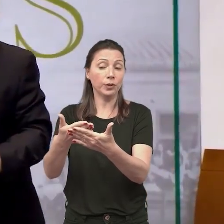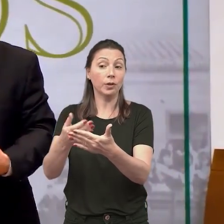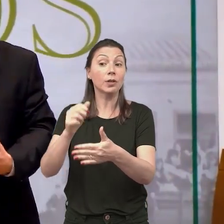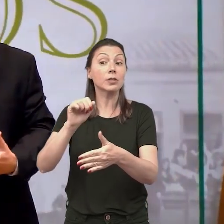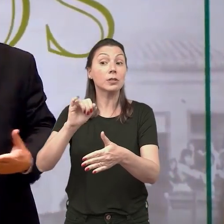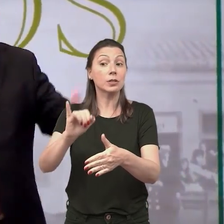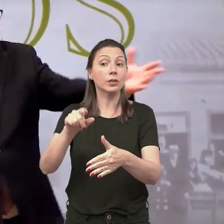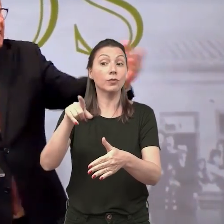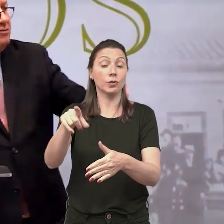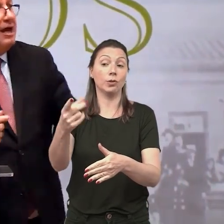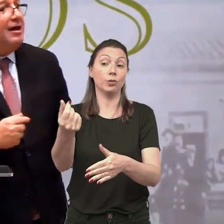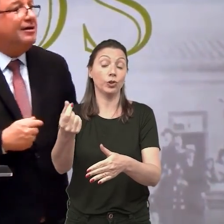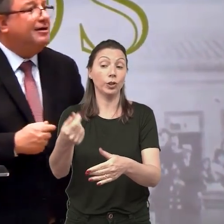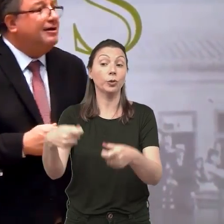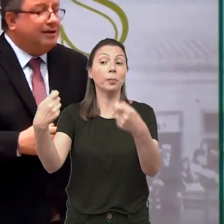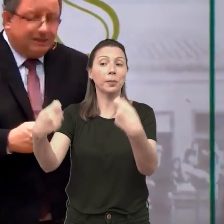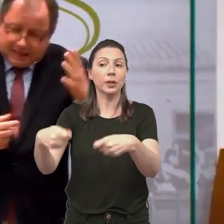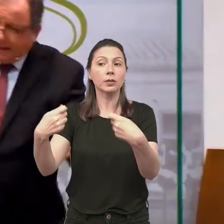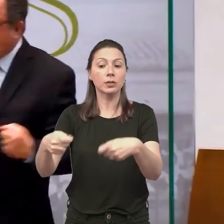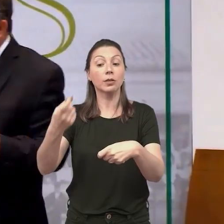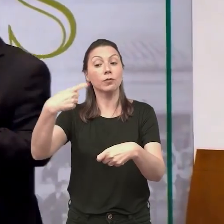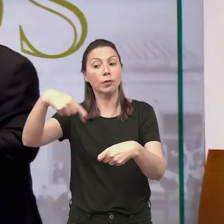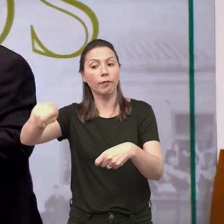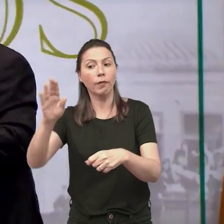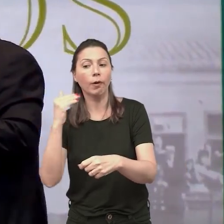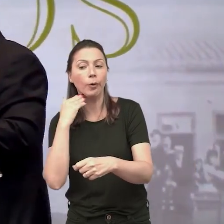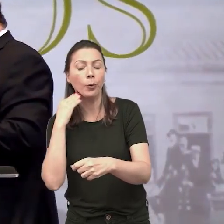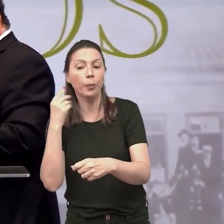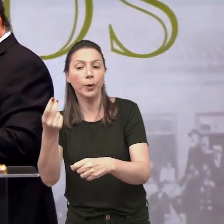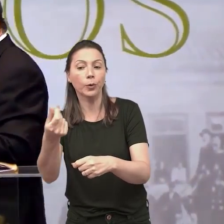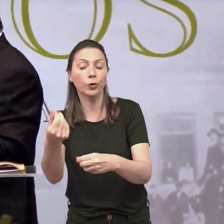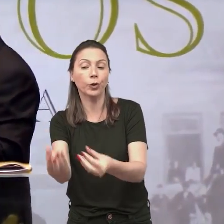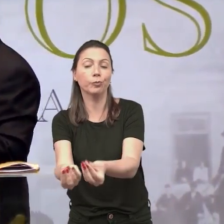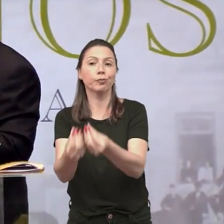que você precisar, você vai lá e o quê? Saca.